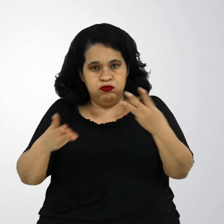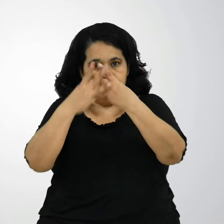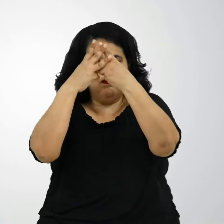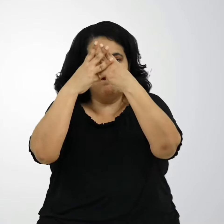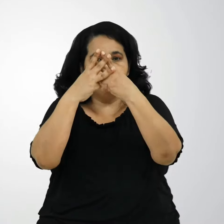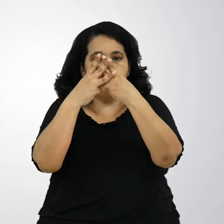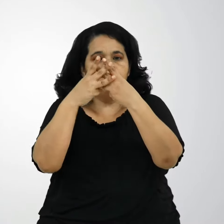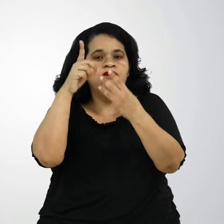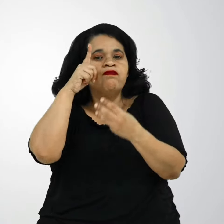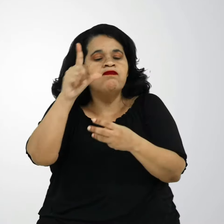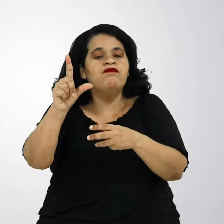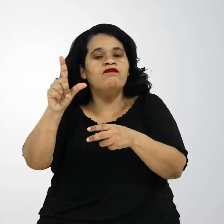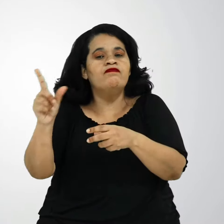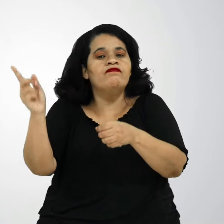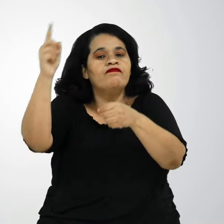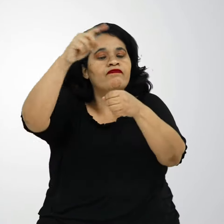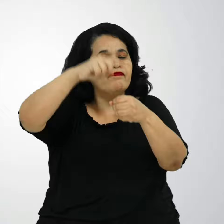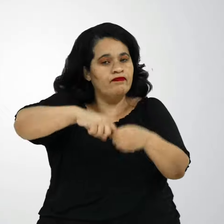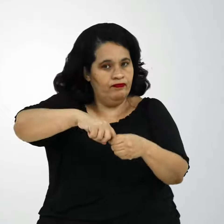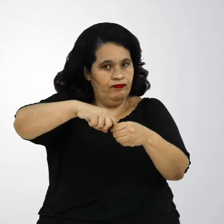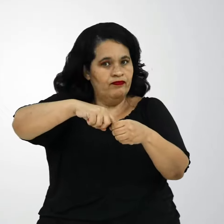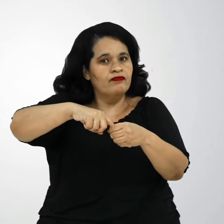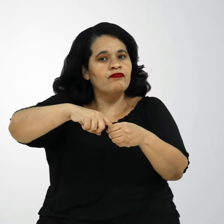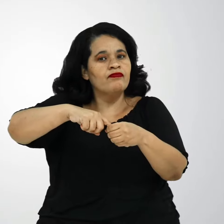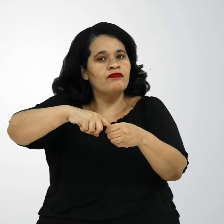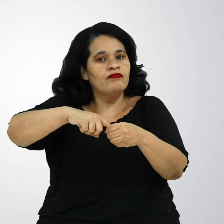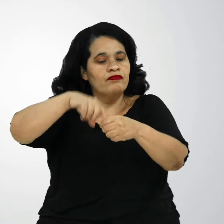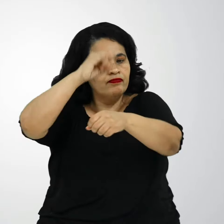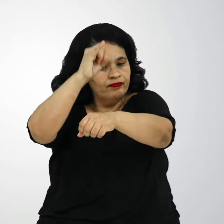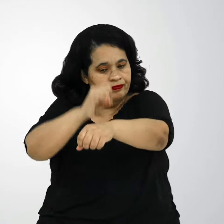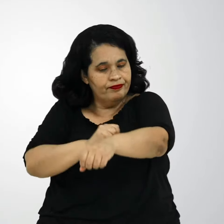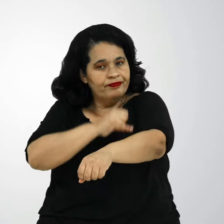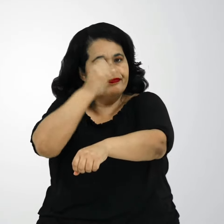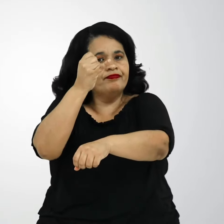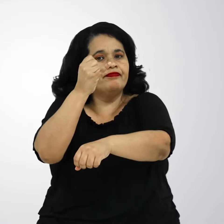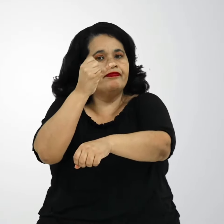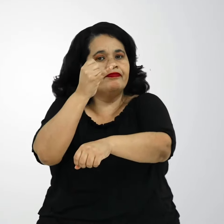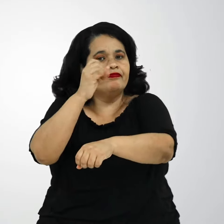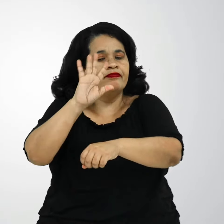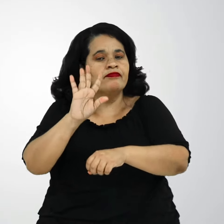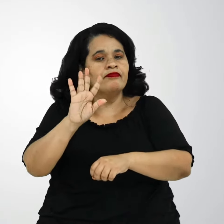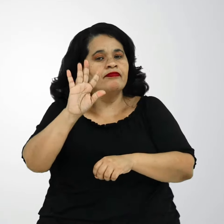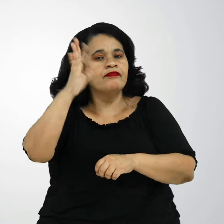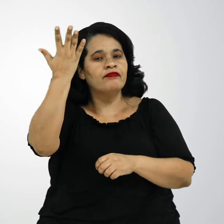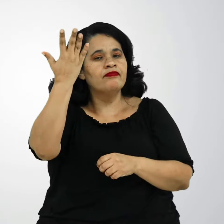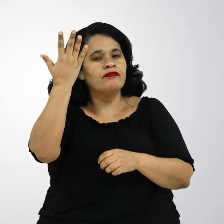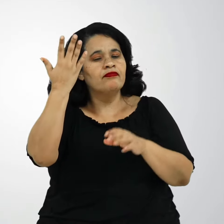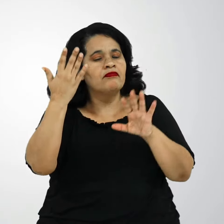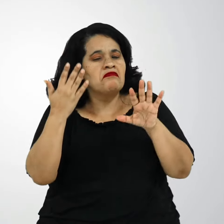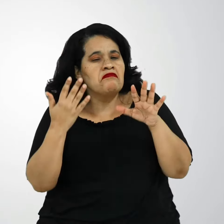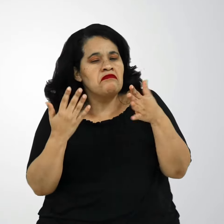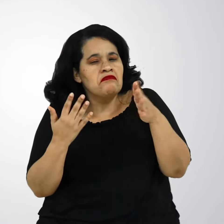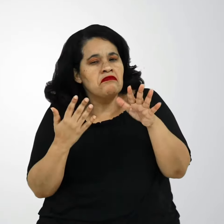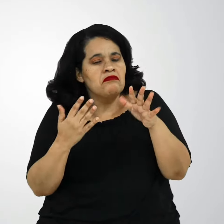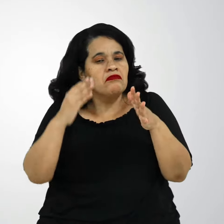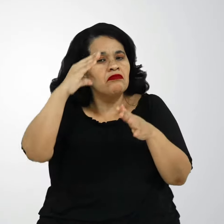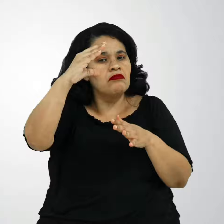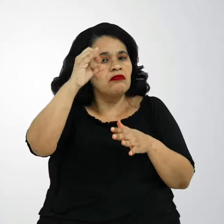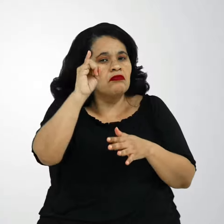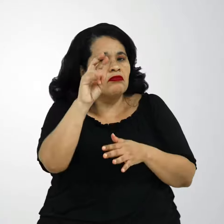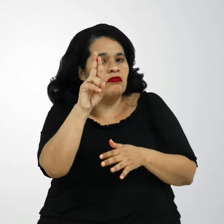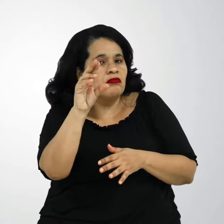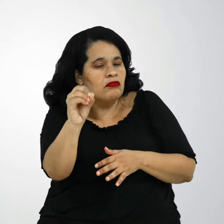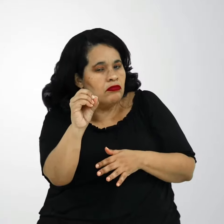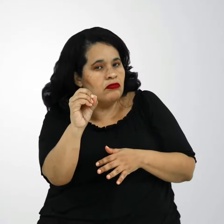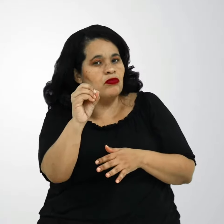Jerusalém. Lá Esdras 1, de 1 a 4, né? Isso aconteceu, na nossa compreensão, com Ciro o Grande,